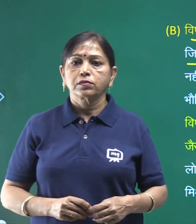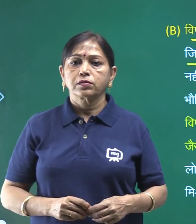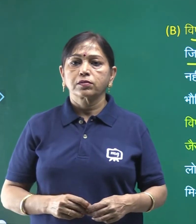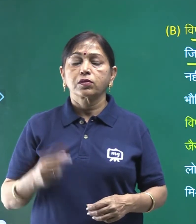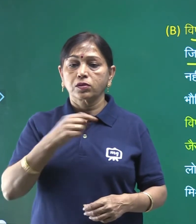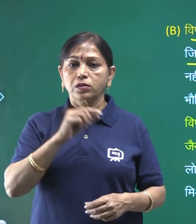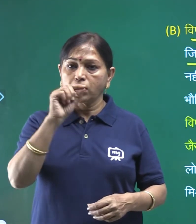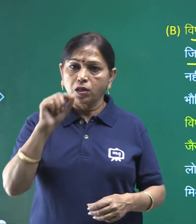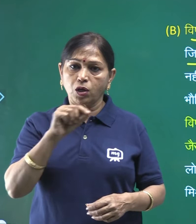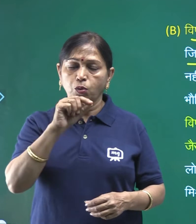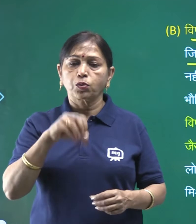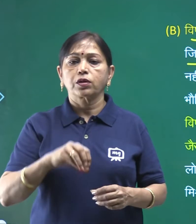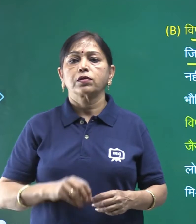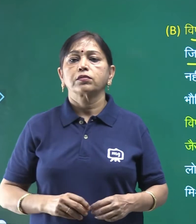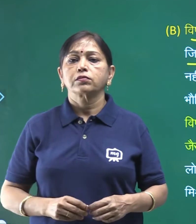जिनके कणों की